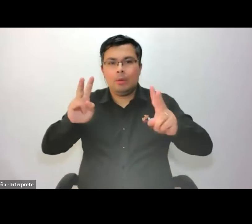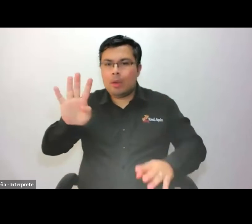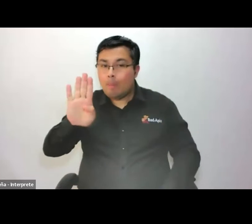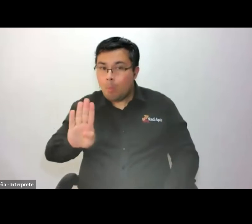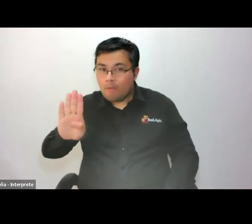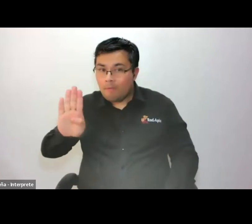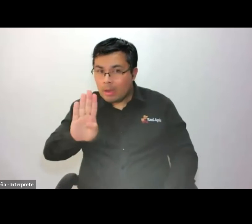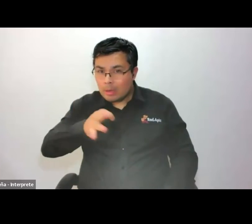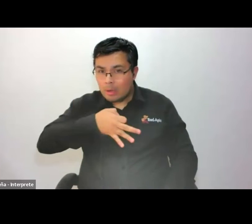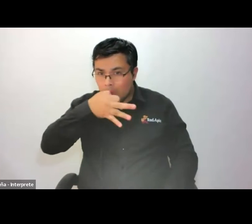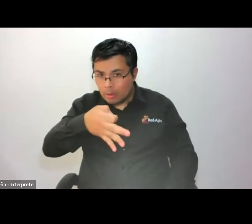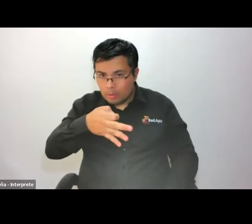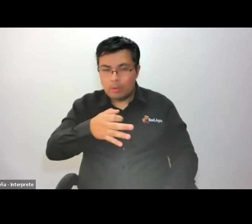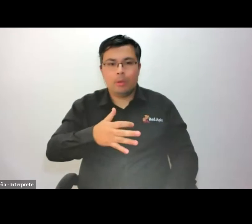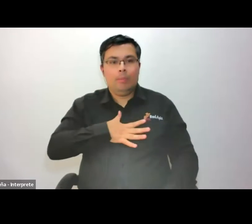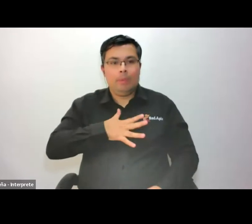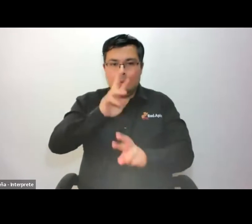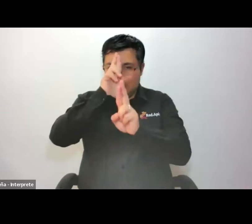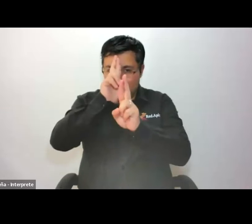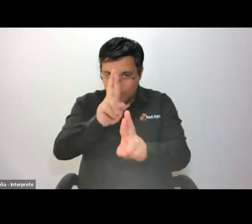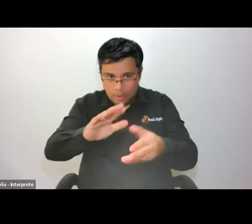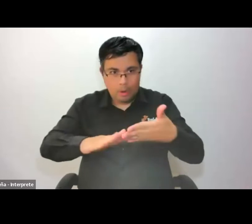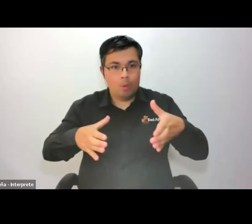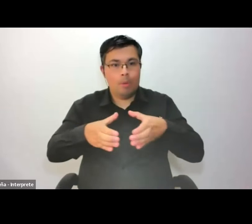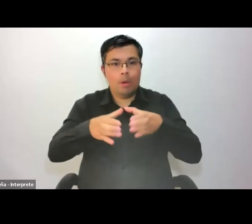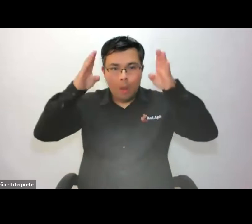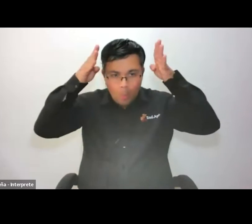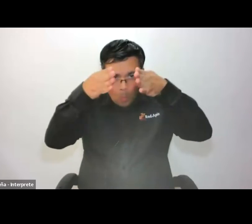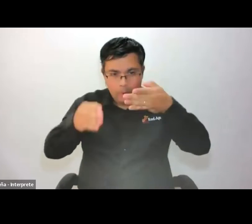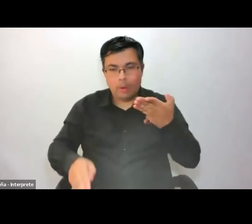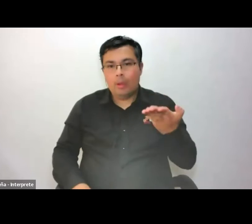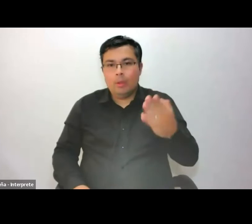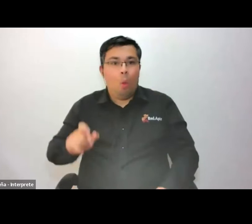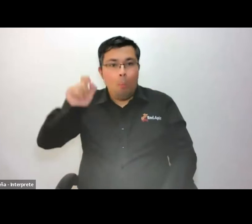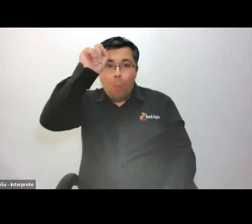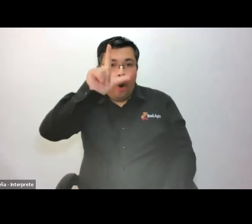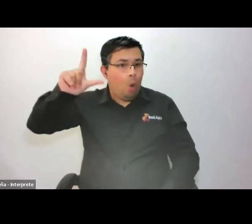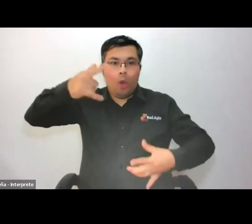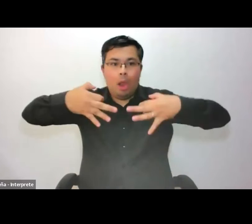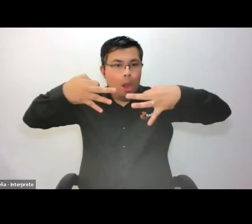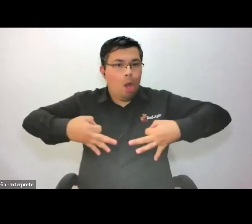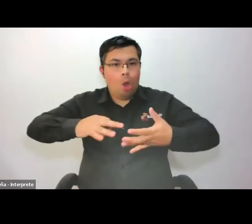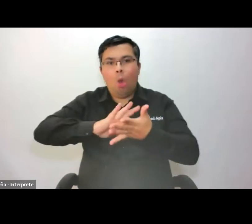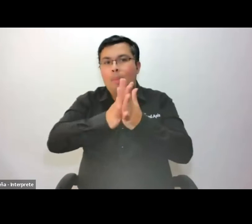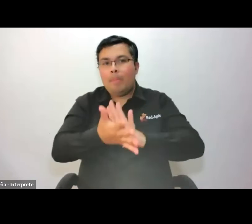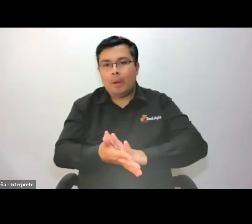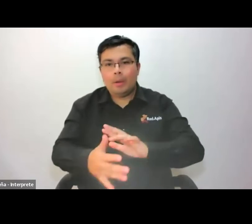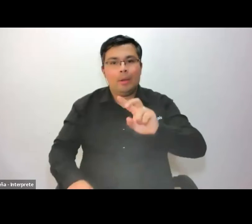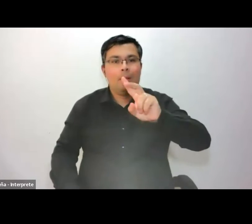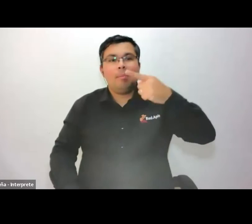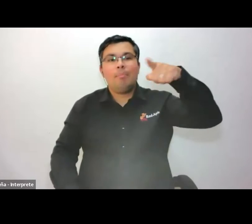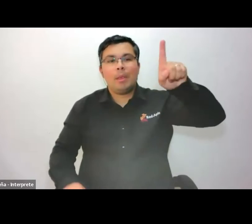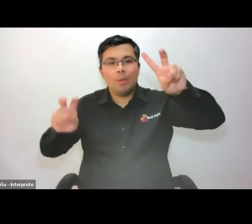respeto a la comunidad autista que nos está escuchando, porque esto es como de una lógica absoluta, pero del ámbito educativo vamos a tener que hacernos cargo